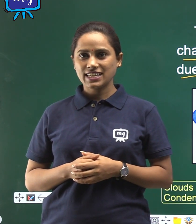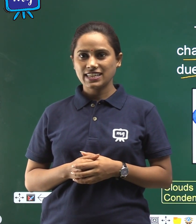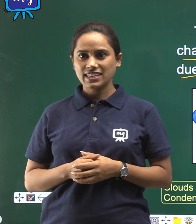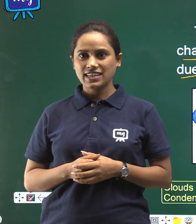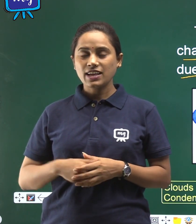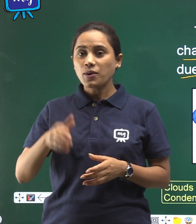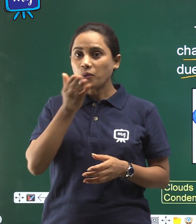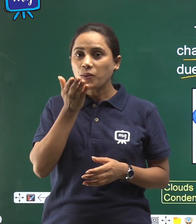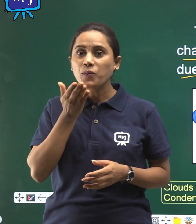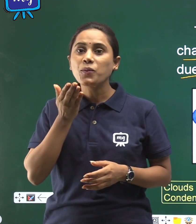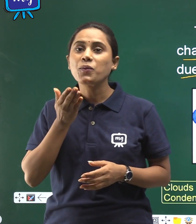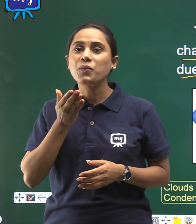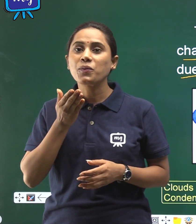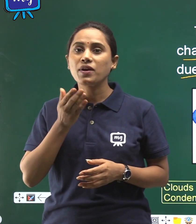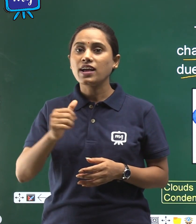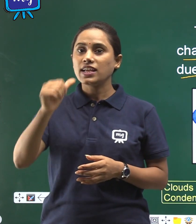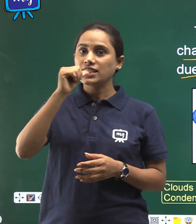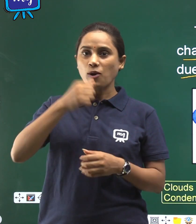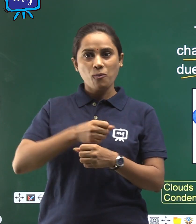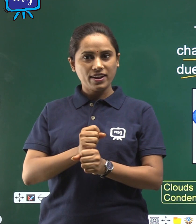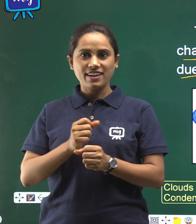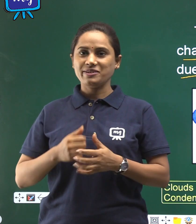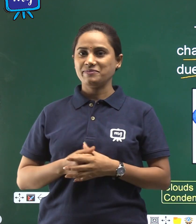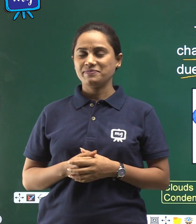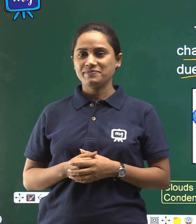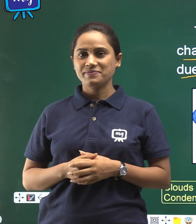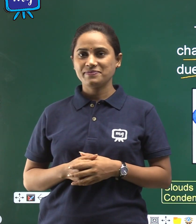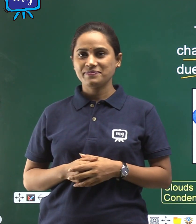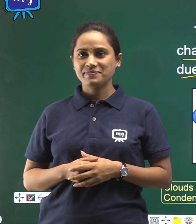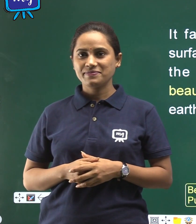संघनन, गैस से द्रव बनना.